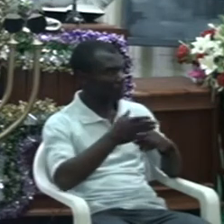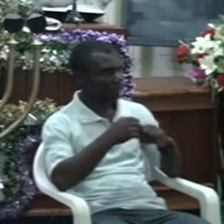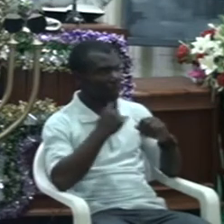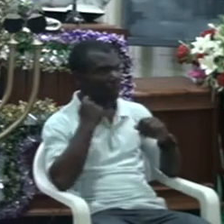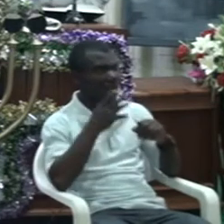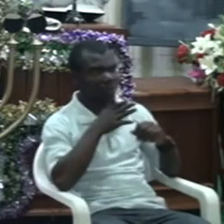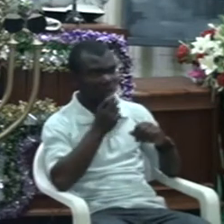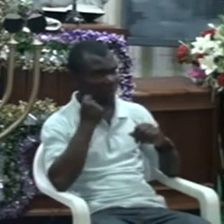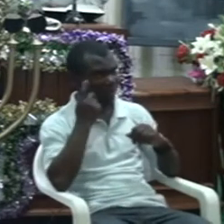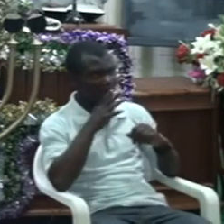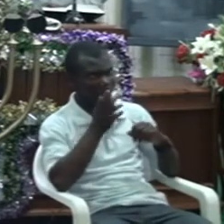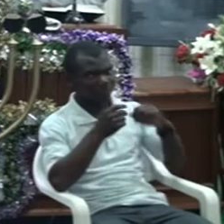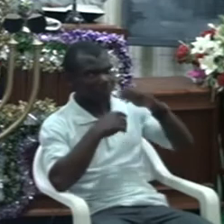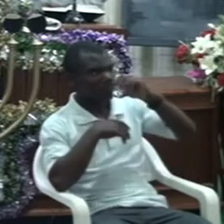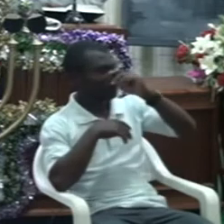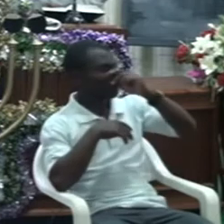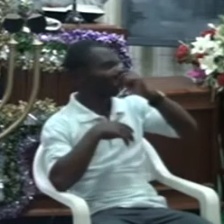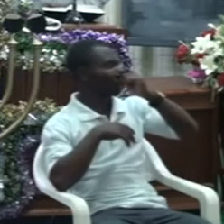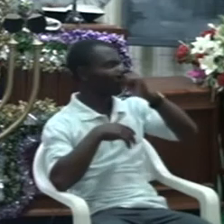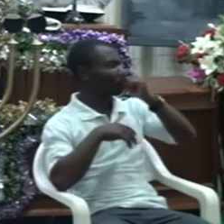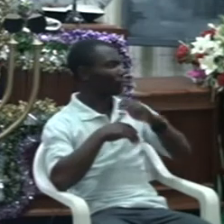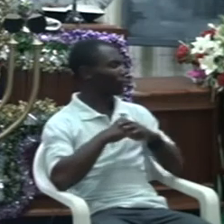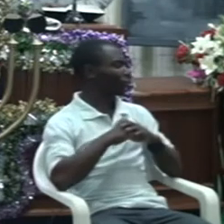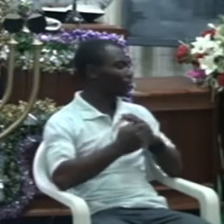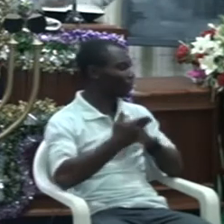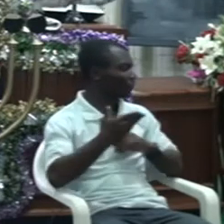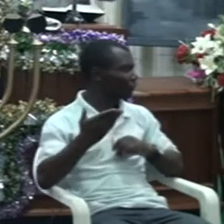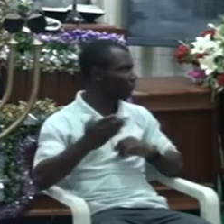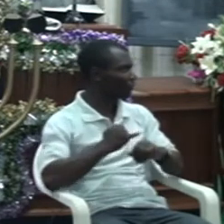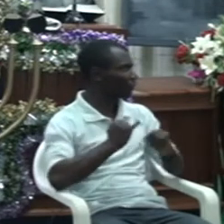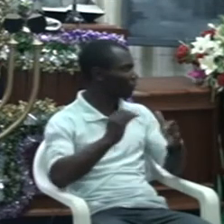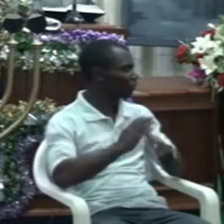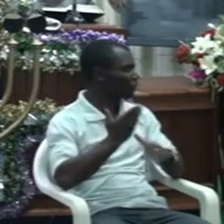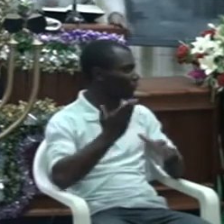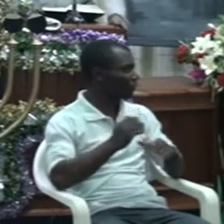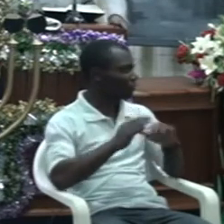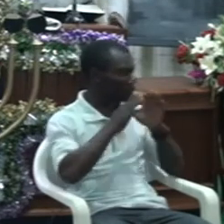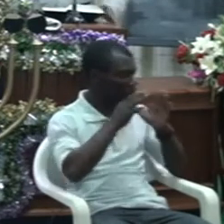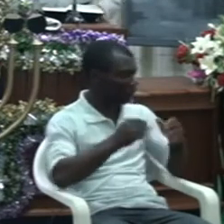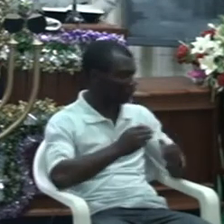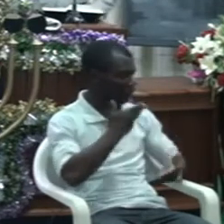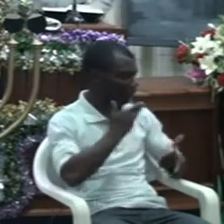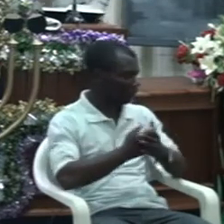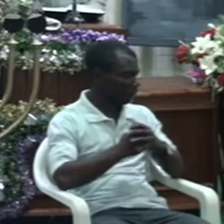des signes surnaturels. Il y a les membres en bas.